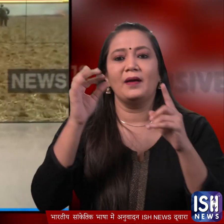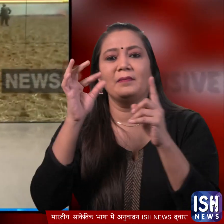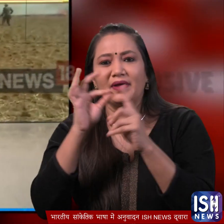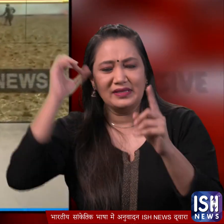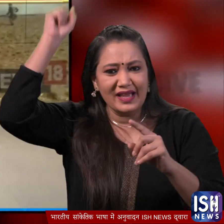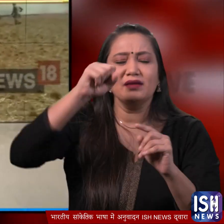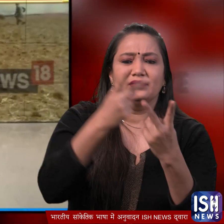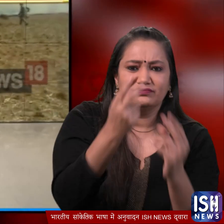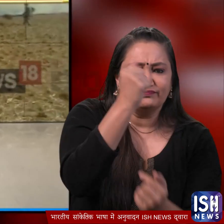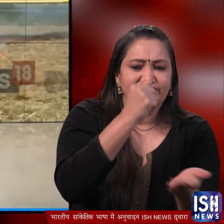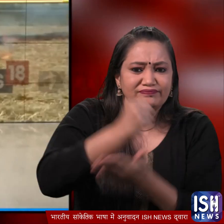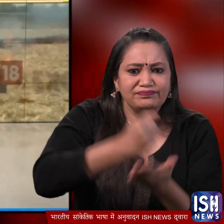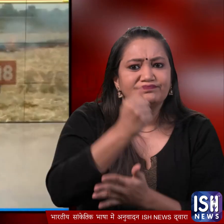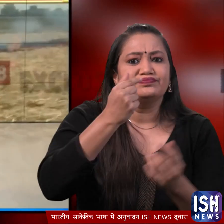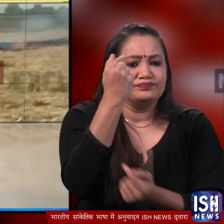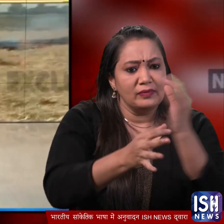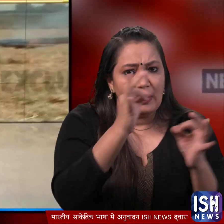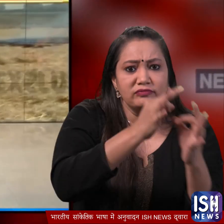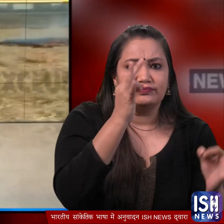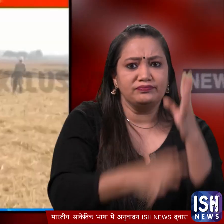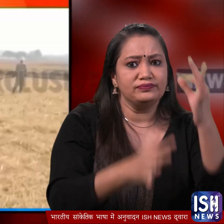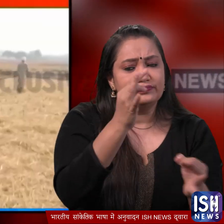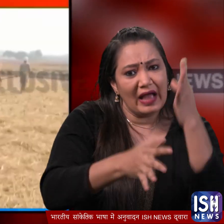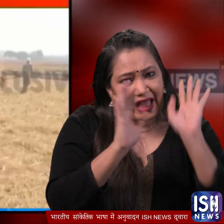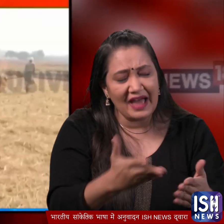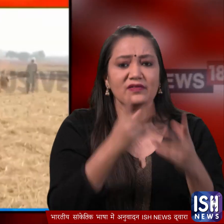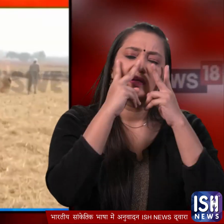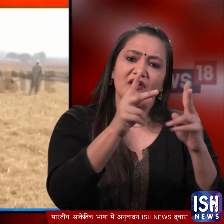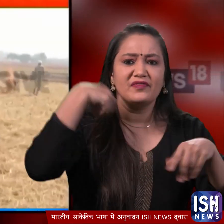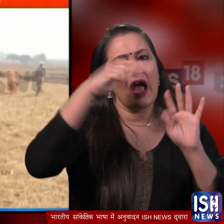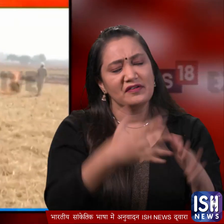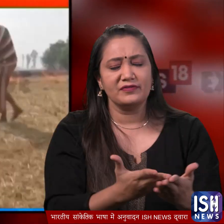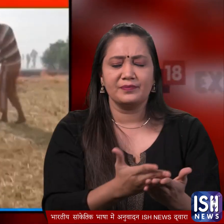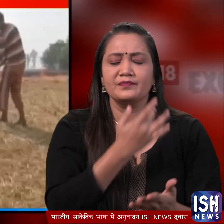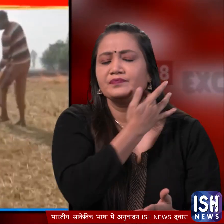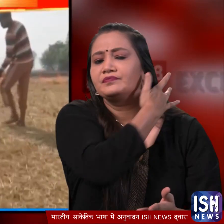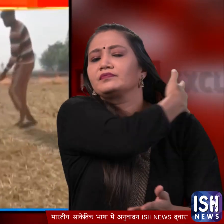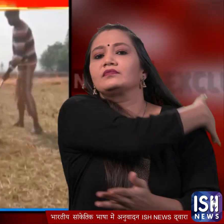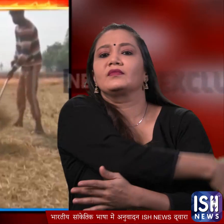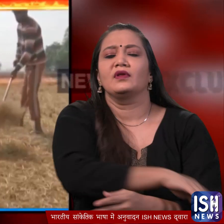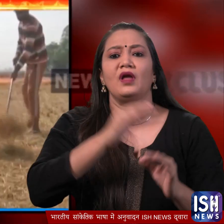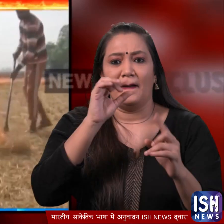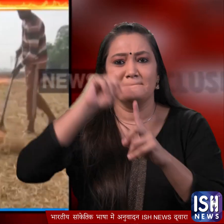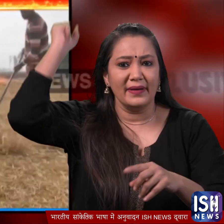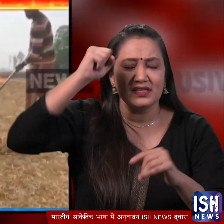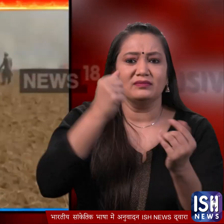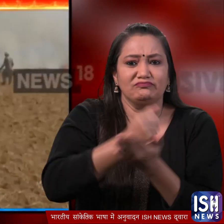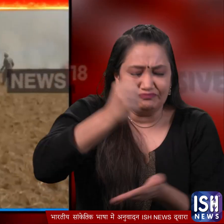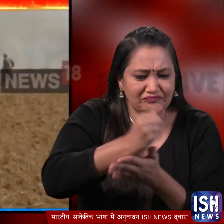पराली जलाने की तस्वीरें सामने आना भी बंद नहीं हुआ और पंजाब के खेतों में किसान बेरोक टोक पराली